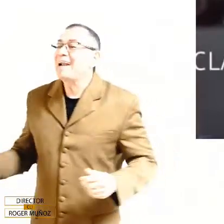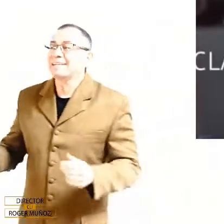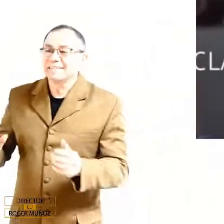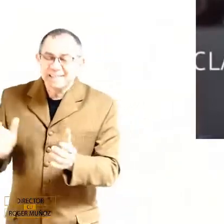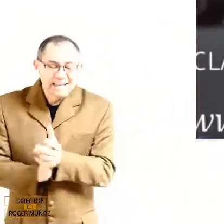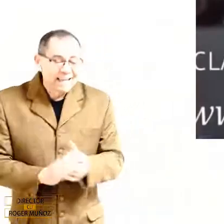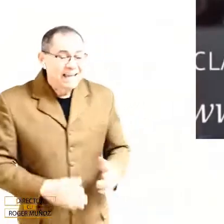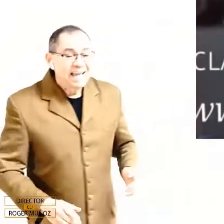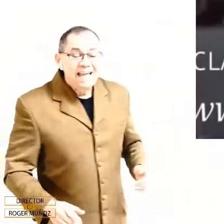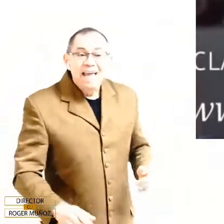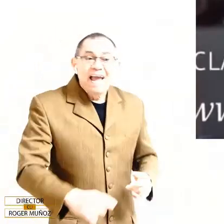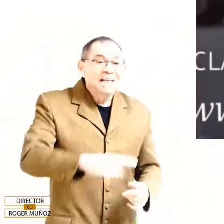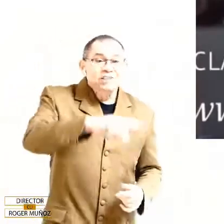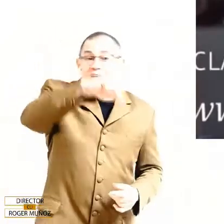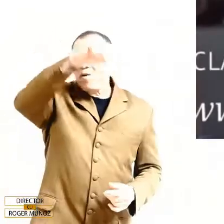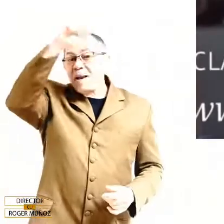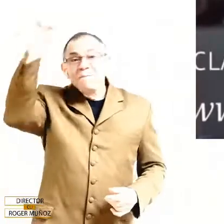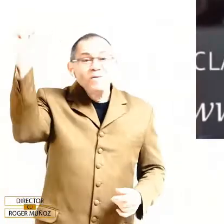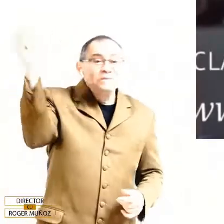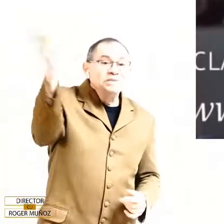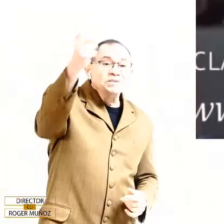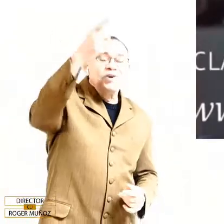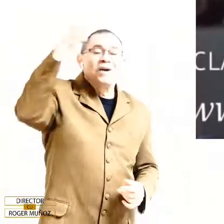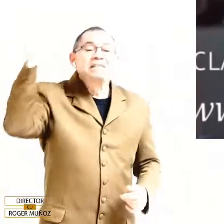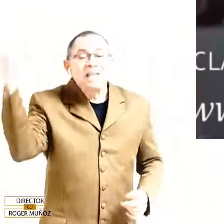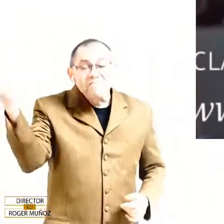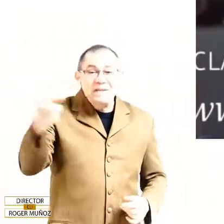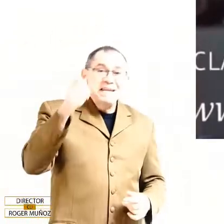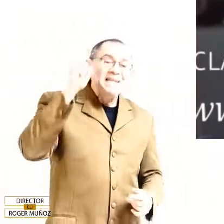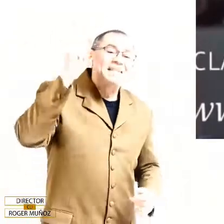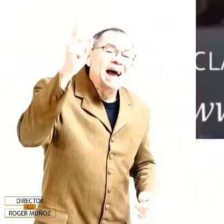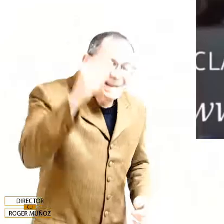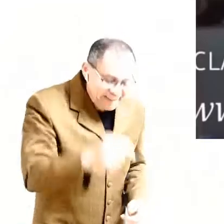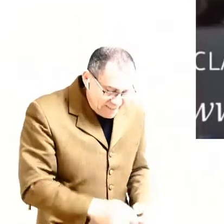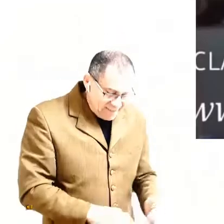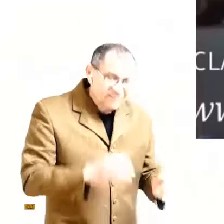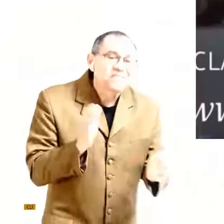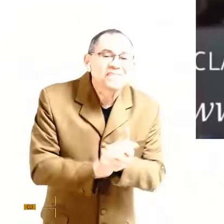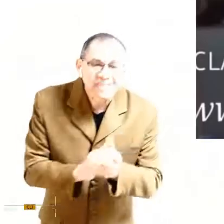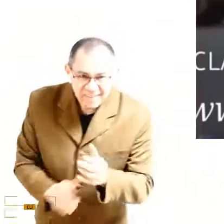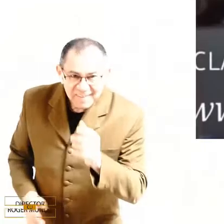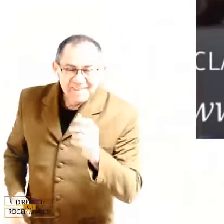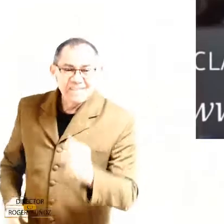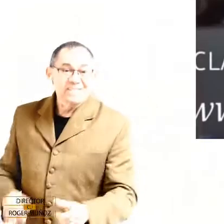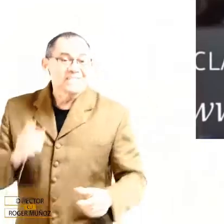internacional, y en todo el mundo y hasta el final.